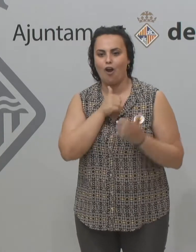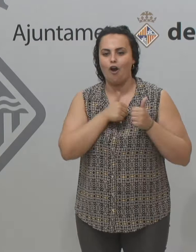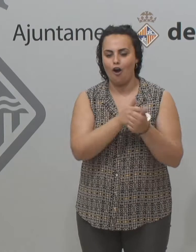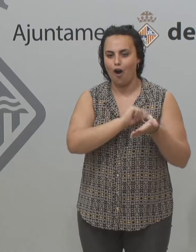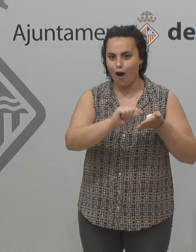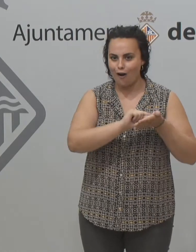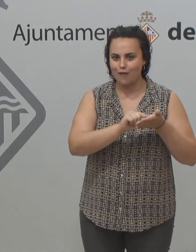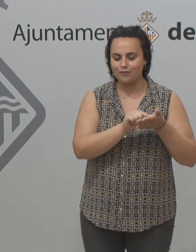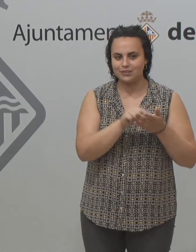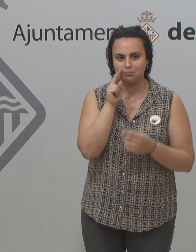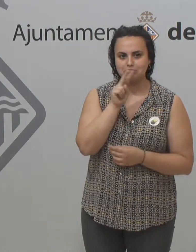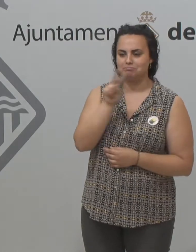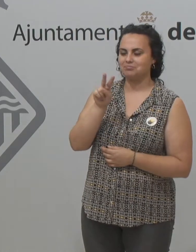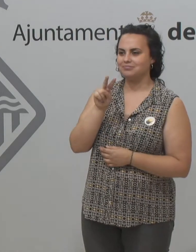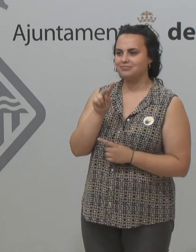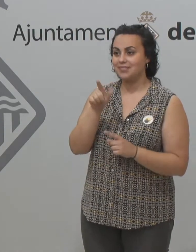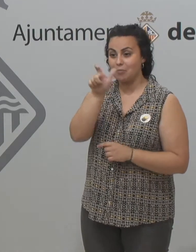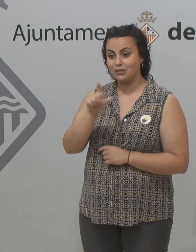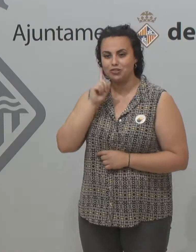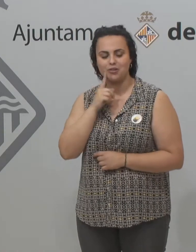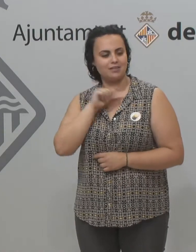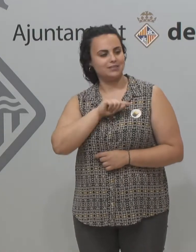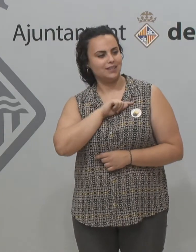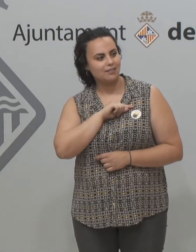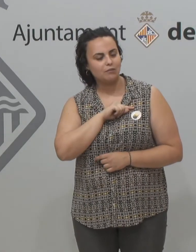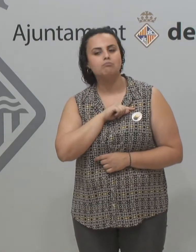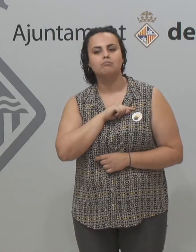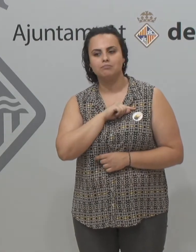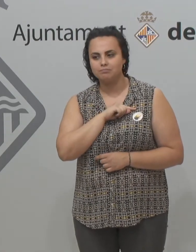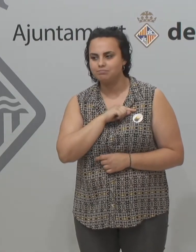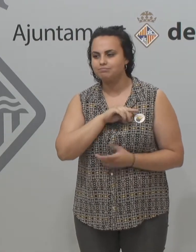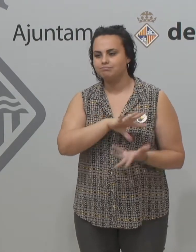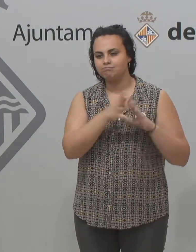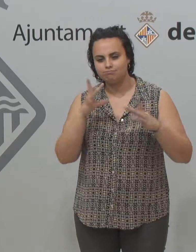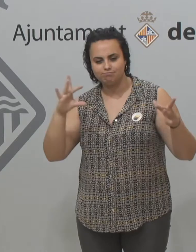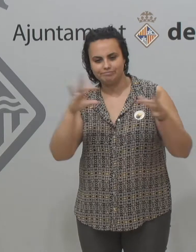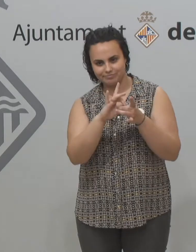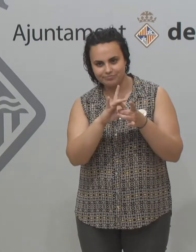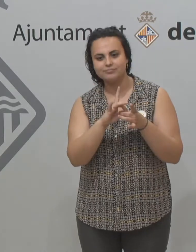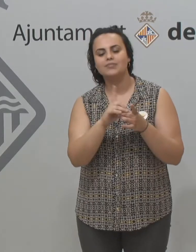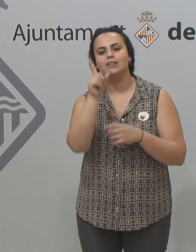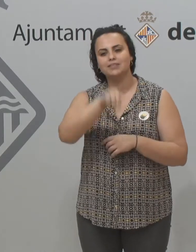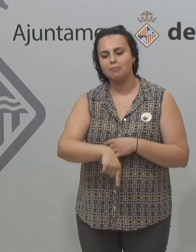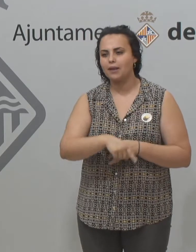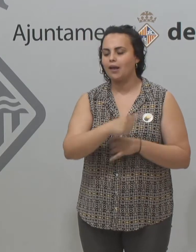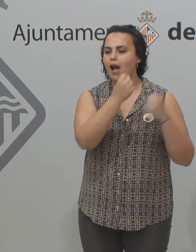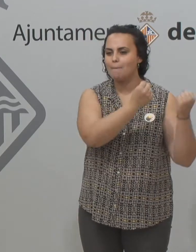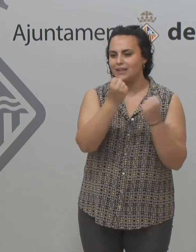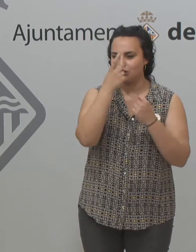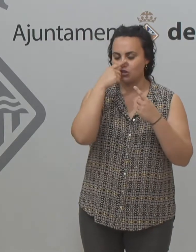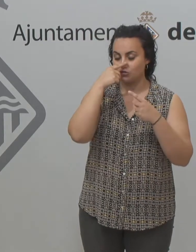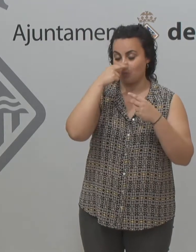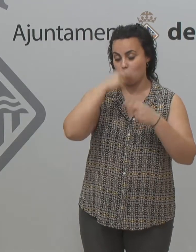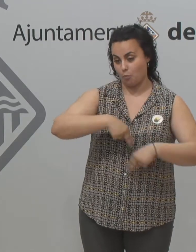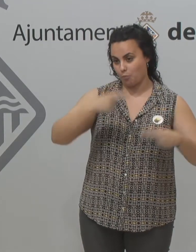sentin que aquell no és un espai hostil per a elles i que sentin també que les administracions sabem que